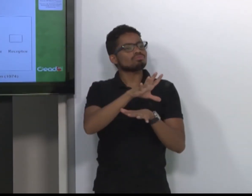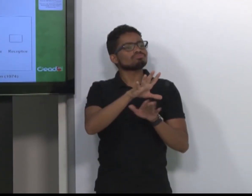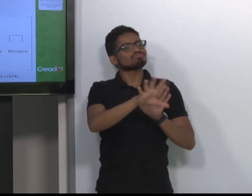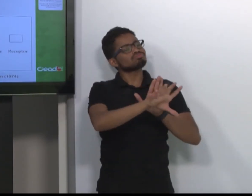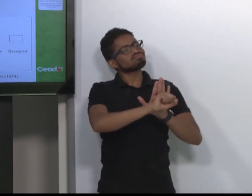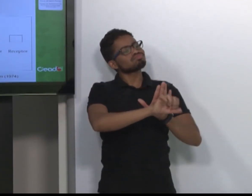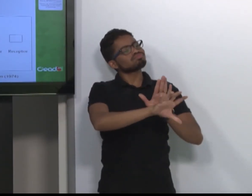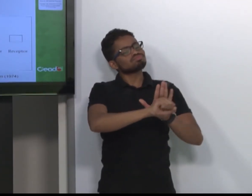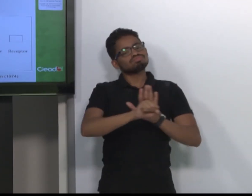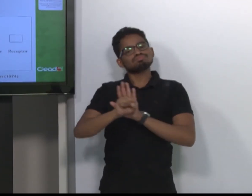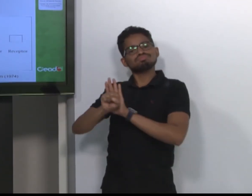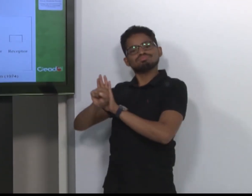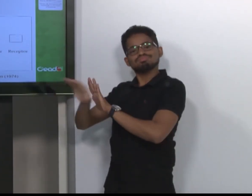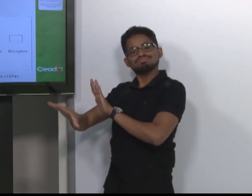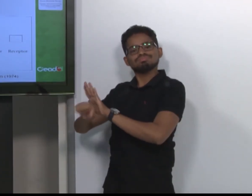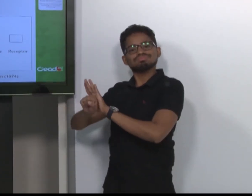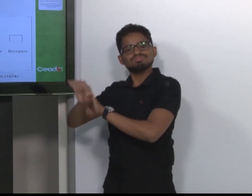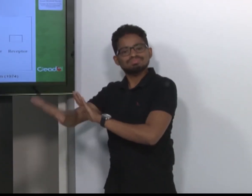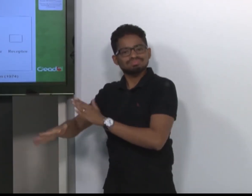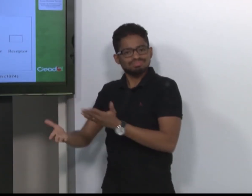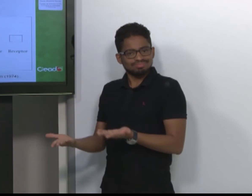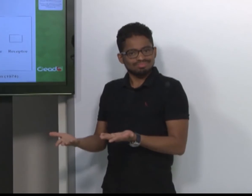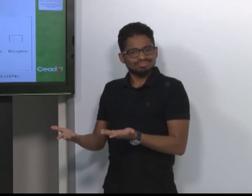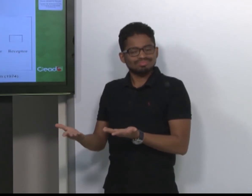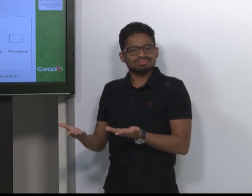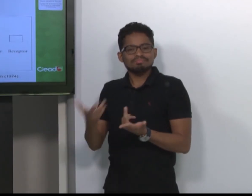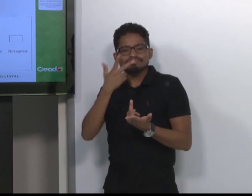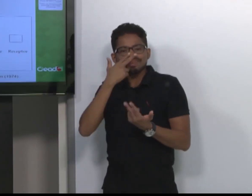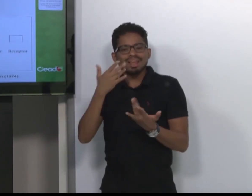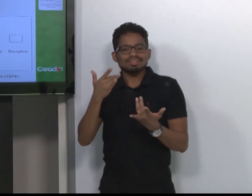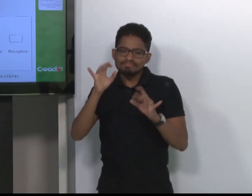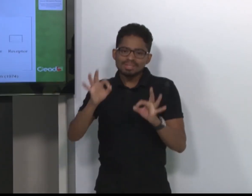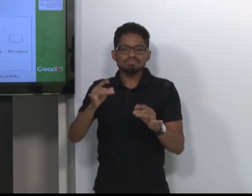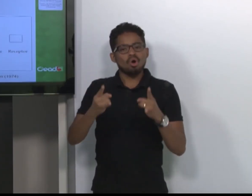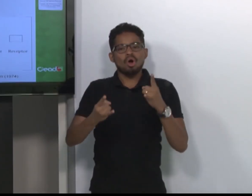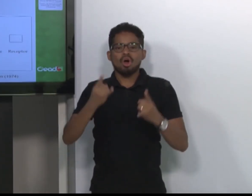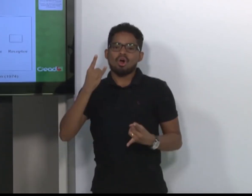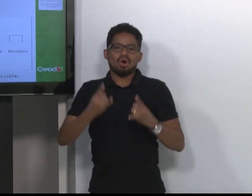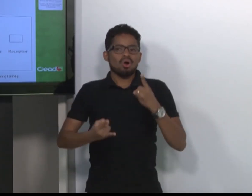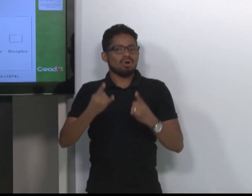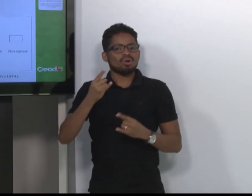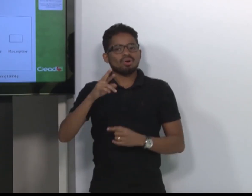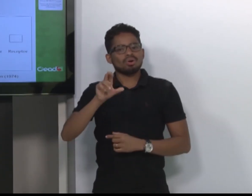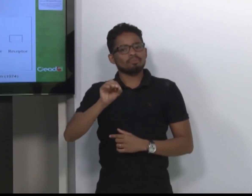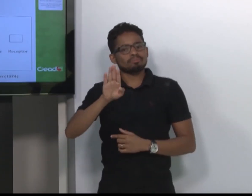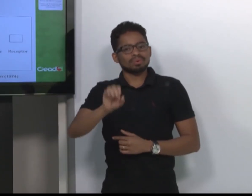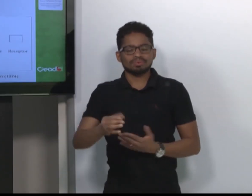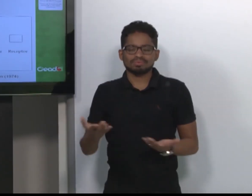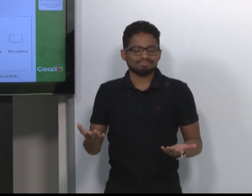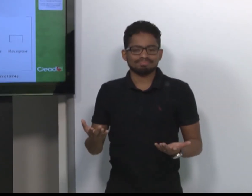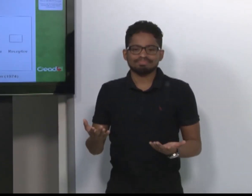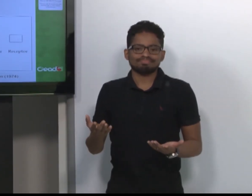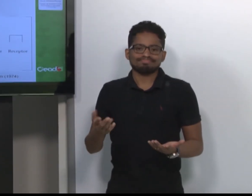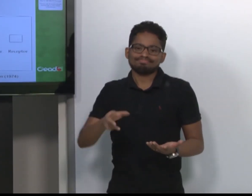e passa a informação, como se fosse um robô. E não é assim a atuação